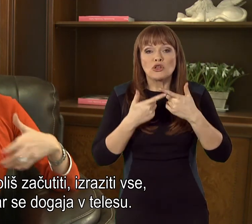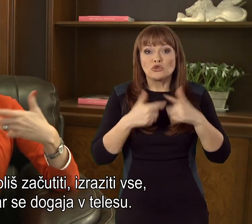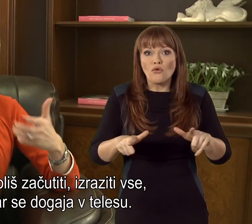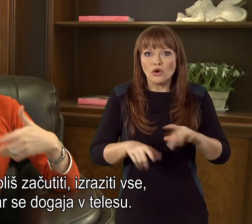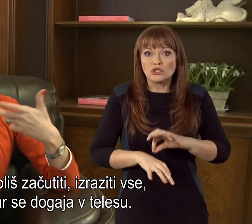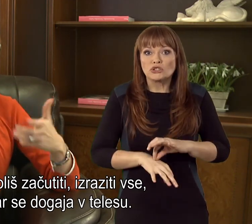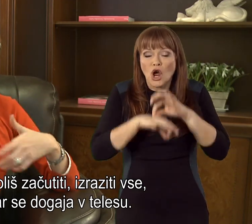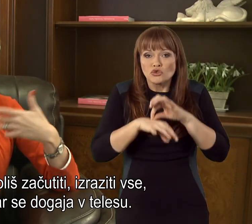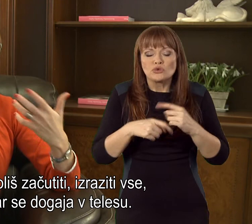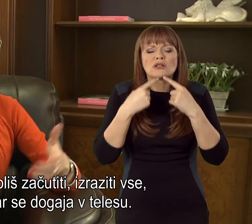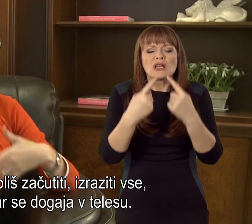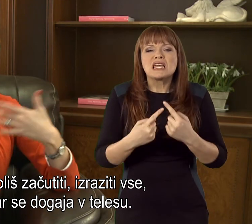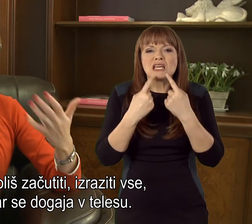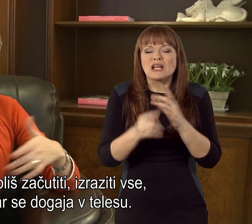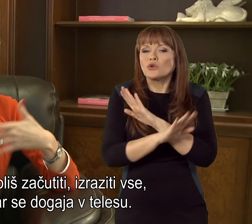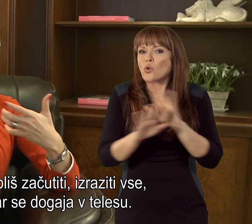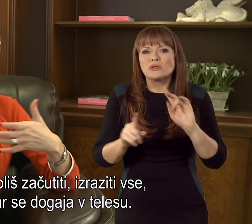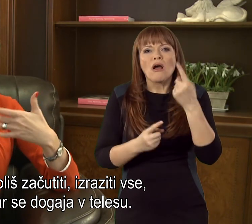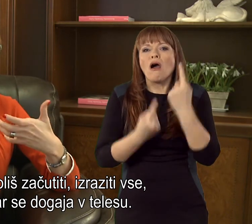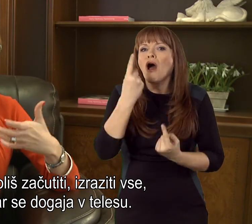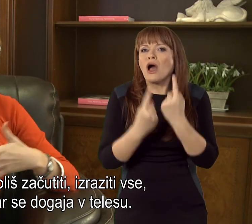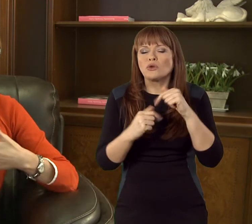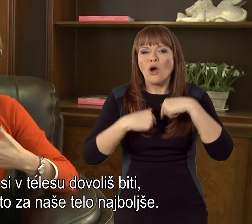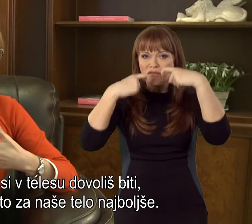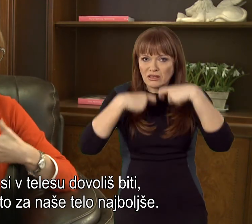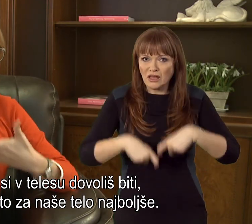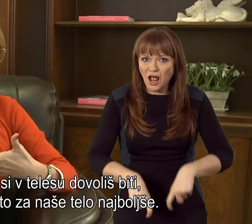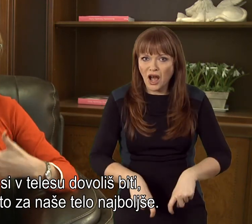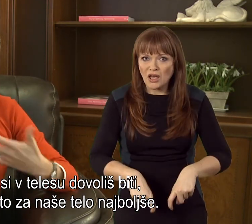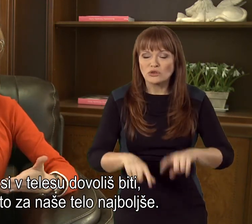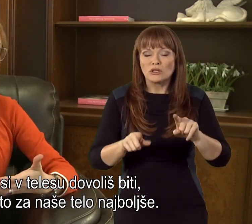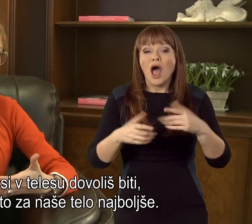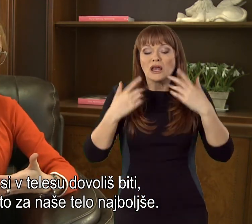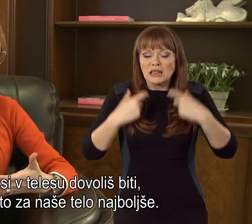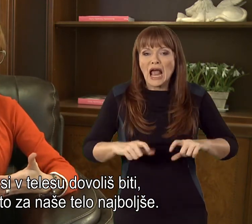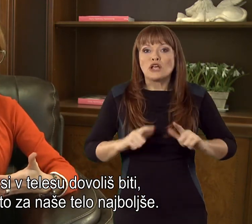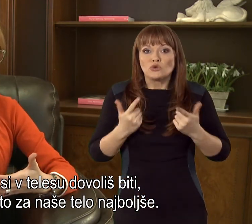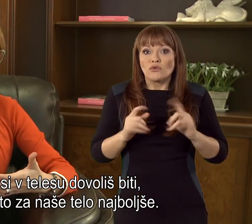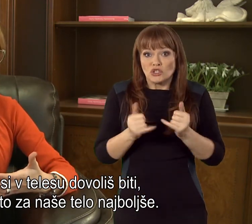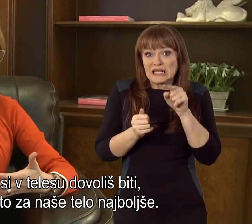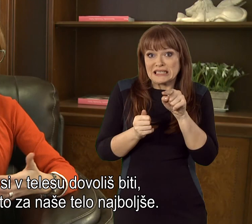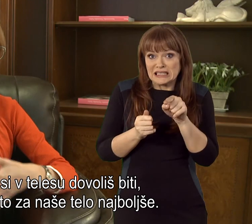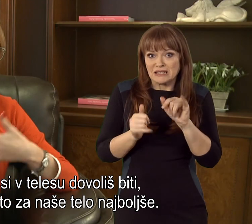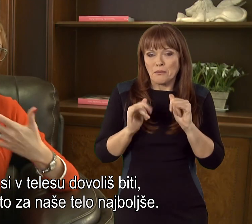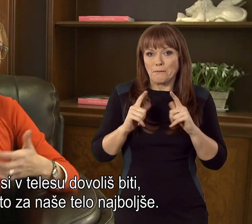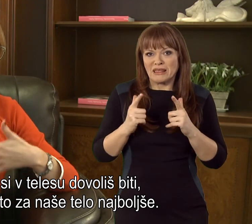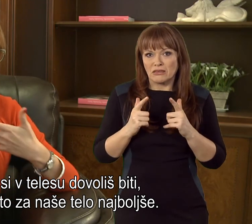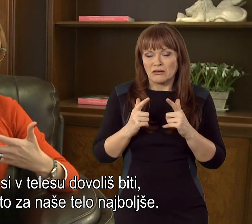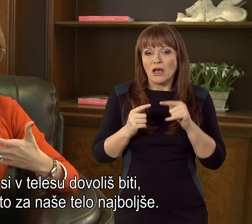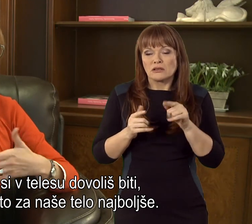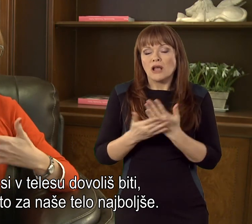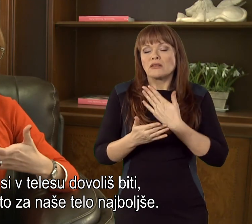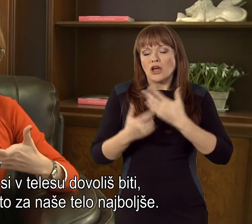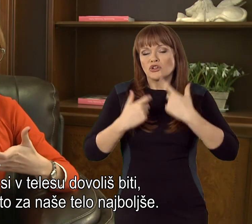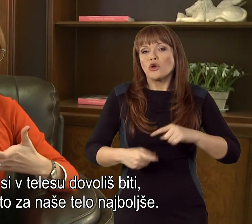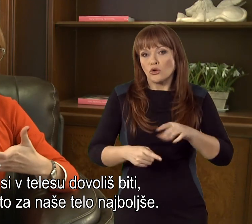dejansko začutiti, izraziti vse, kaj se dogaja v telesu, da si telesu dovoliš biti. Ker to je v bistvu za naše